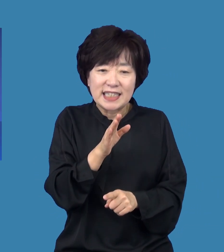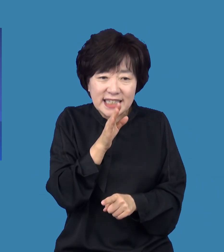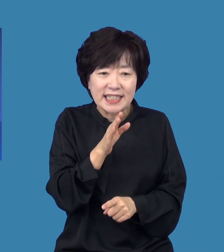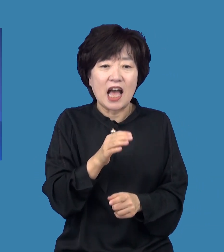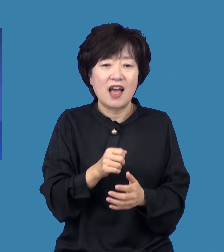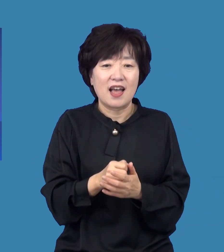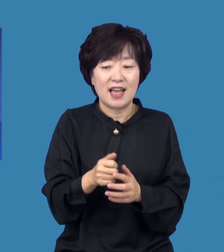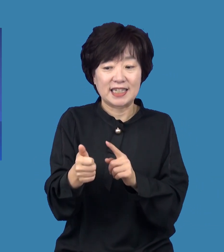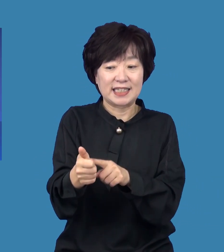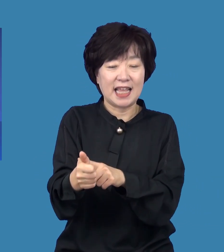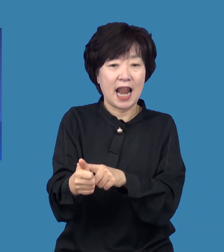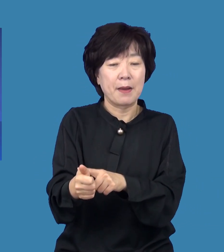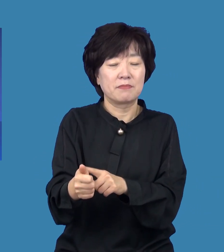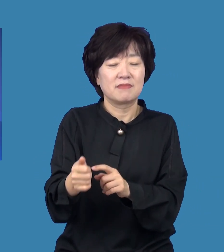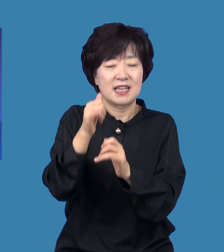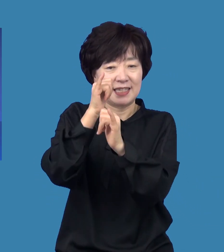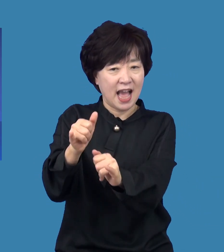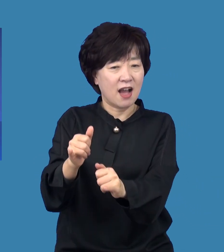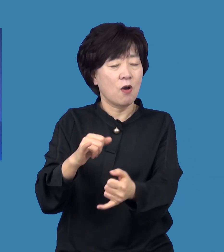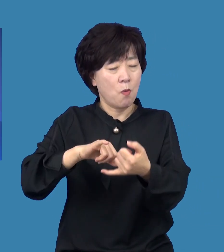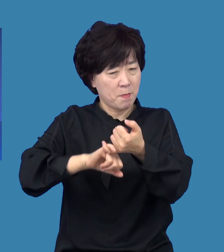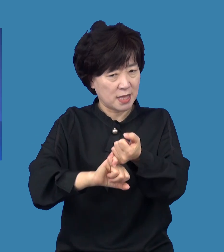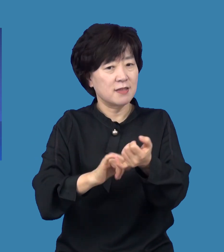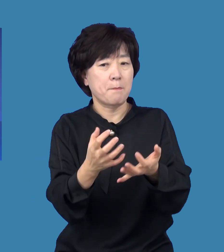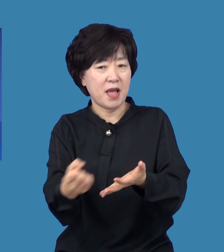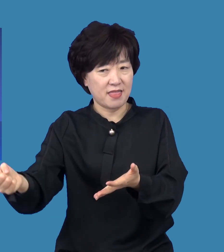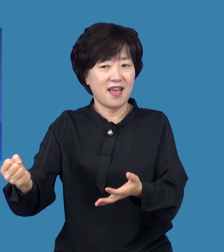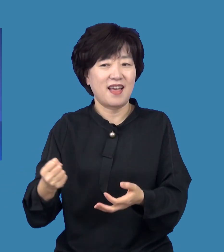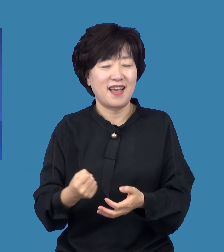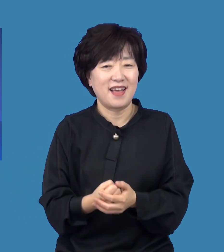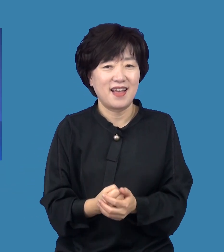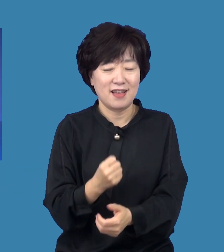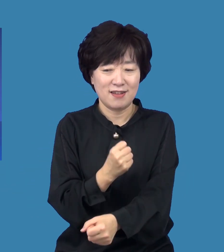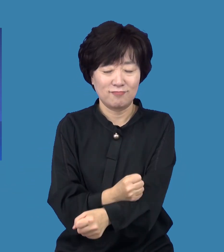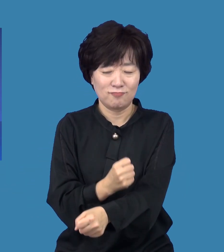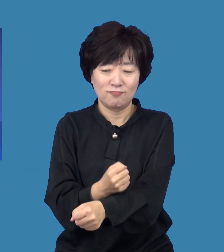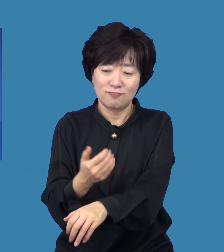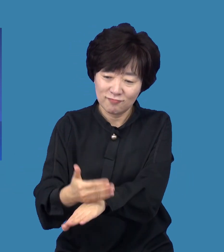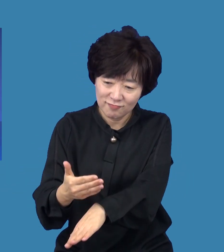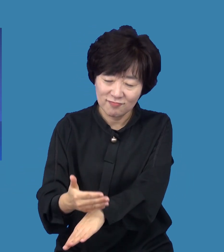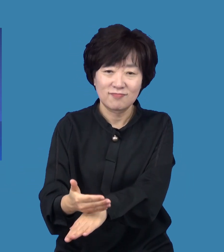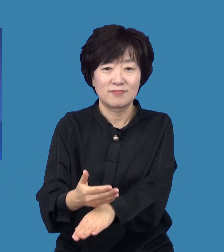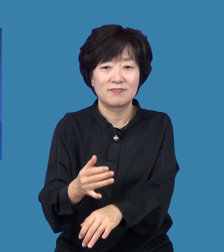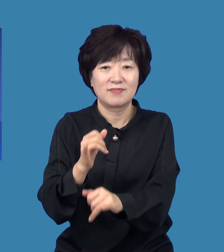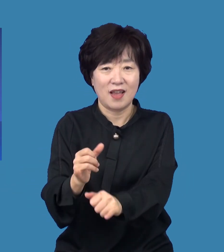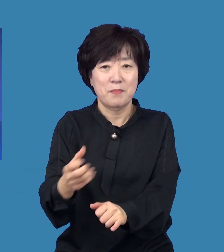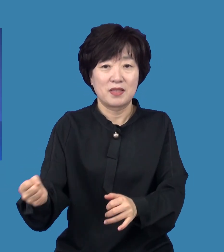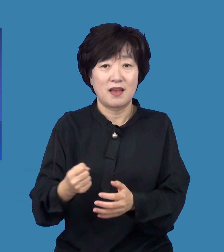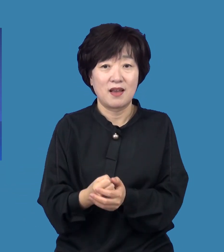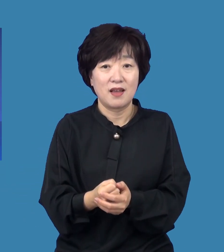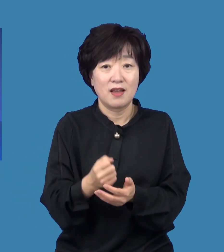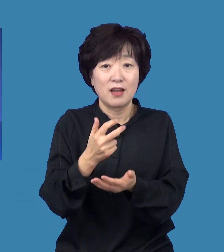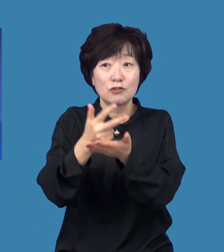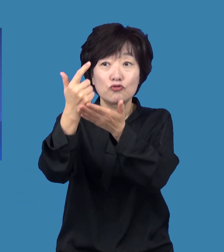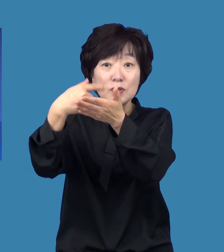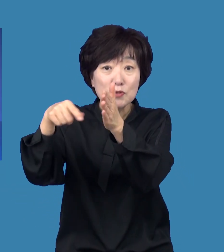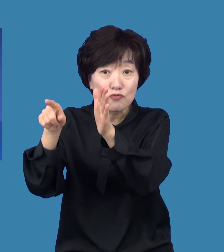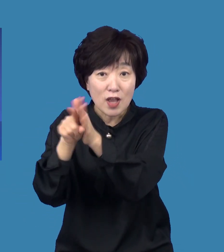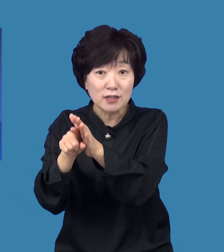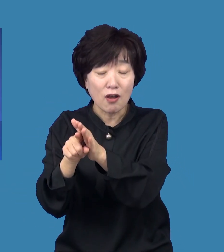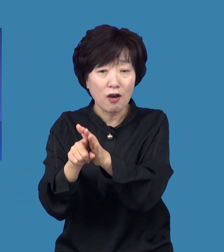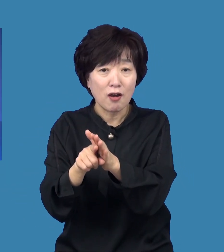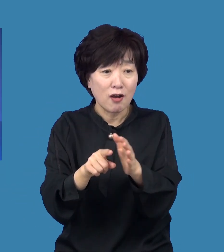사람이 결단코 상을 잃지 아니하리라 하시니라. 예, 정말 예수 그리스도의 이름으로 주를 위해서 냉수 한 모금 준